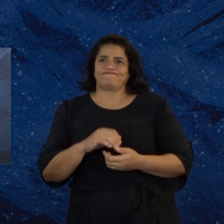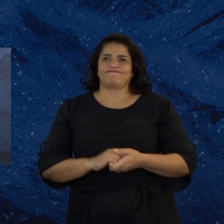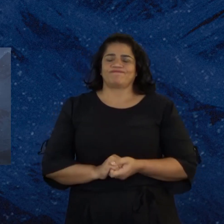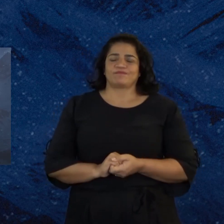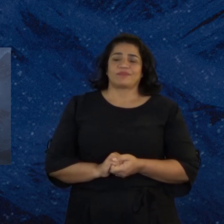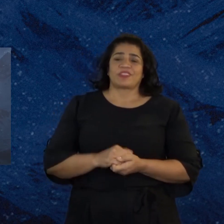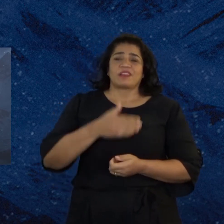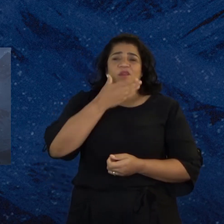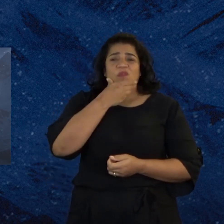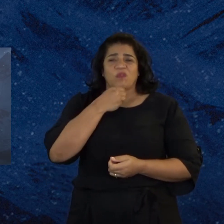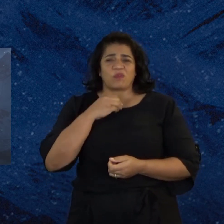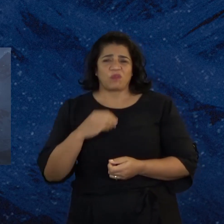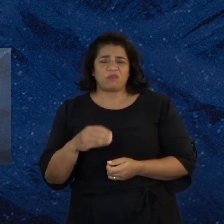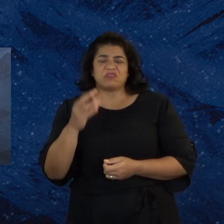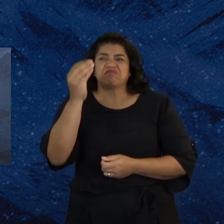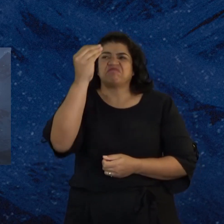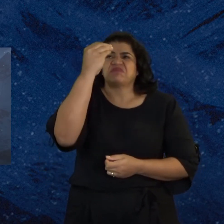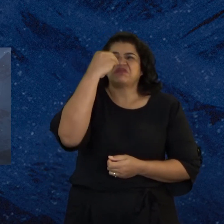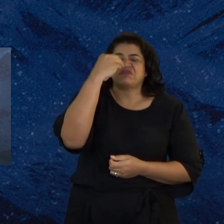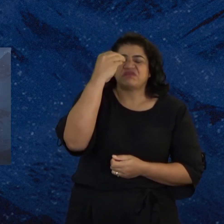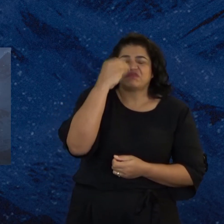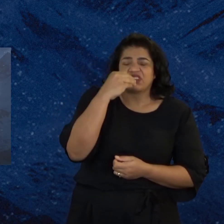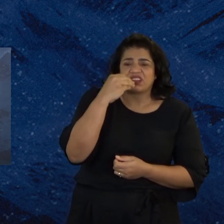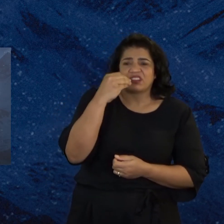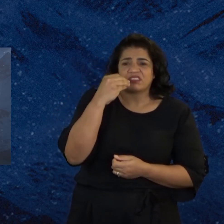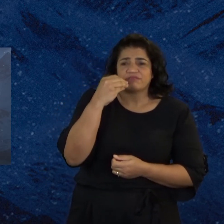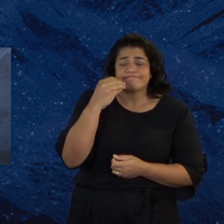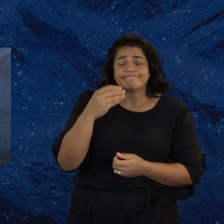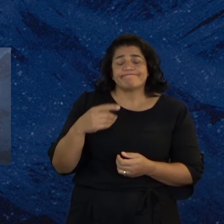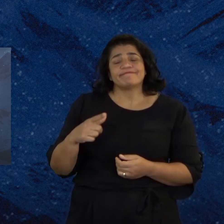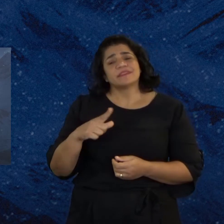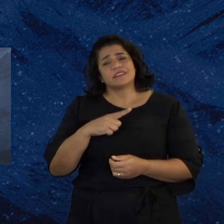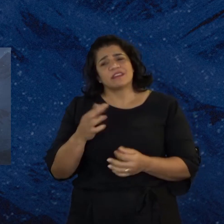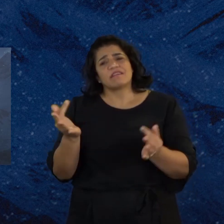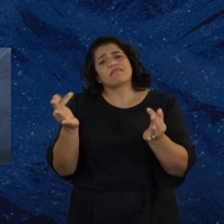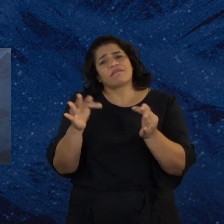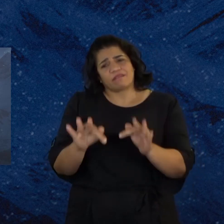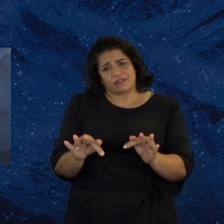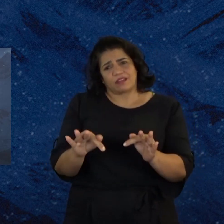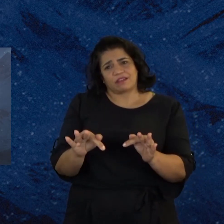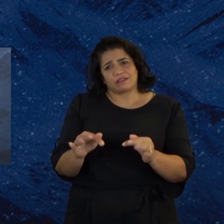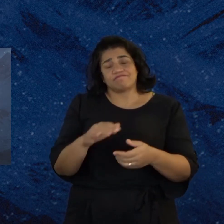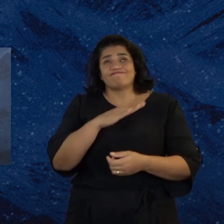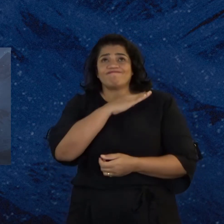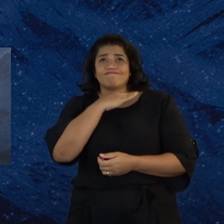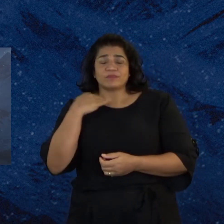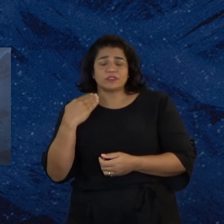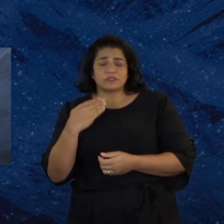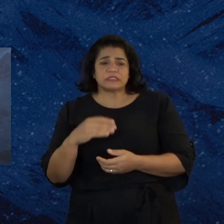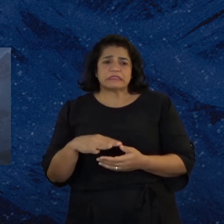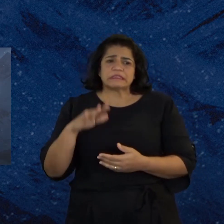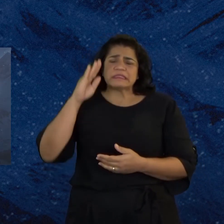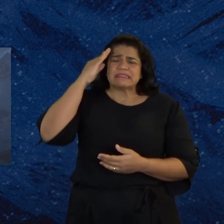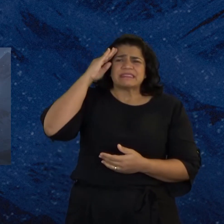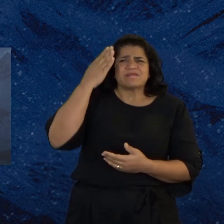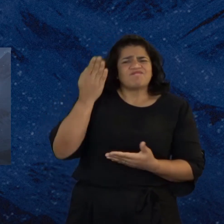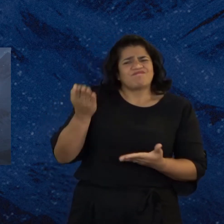e mortal. Eu não sei, jovem, se você se